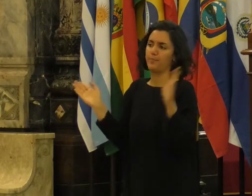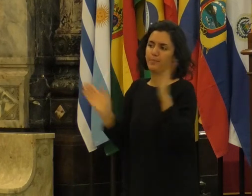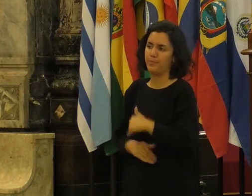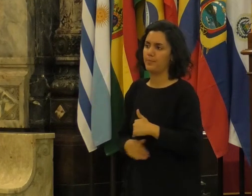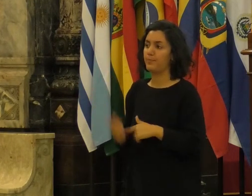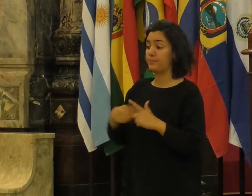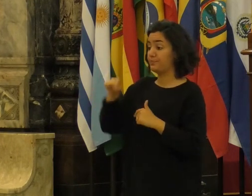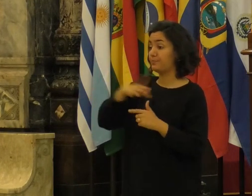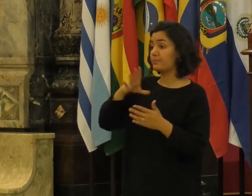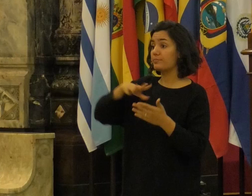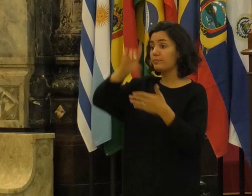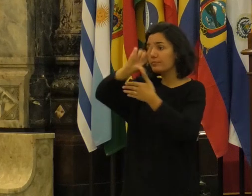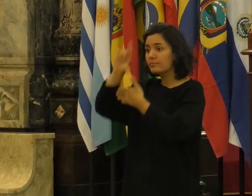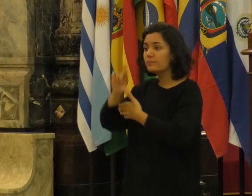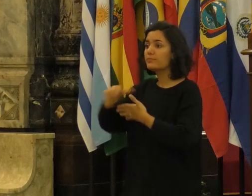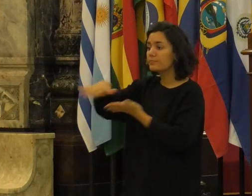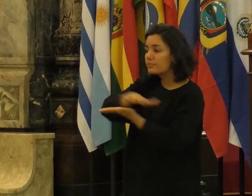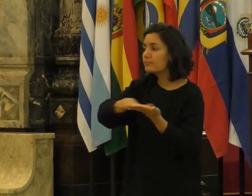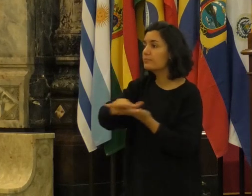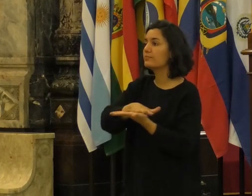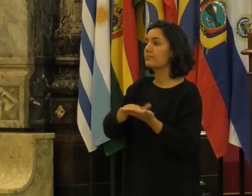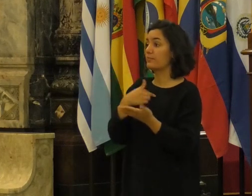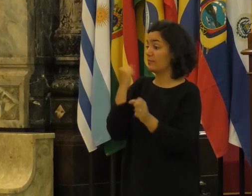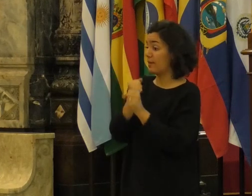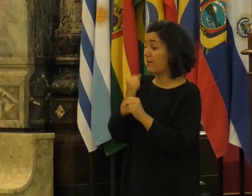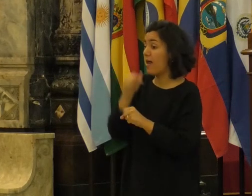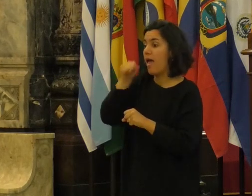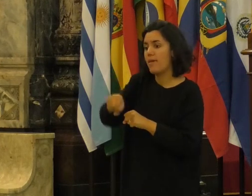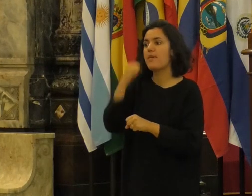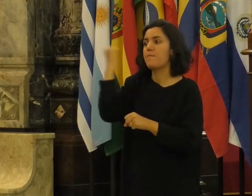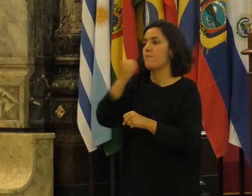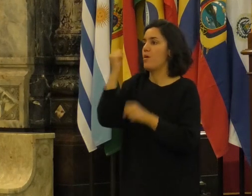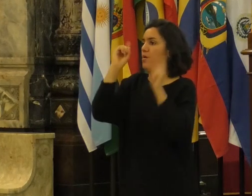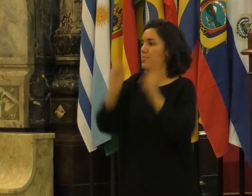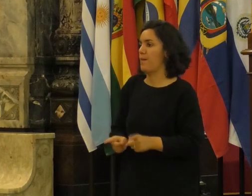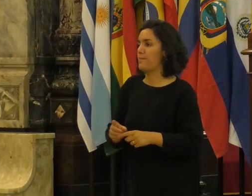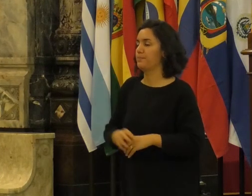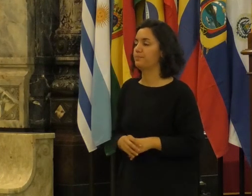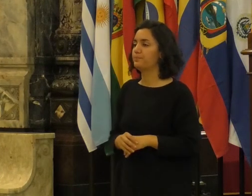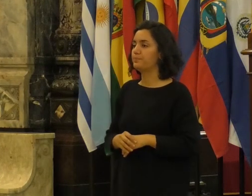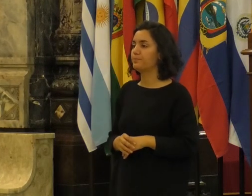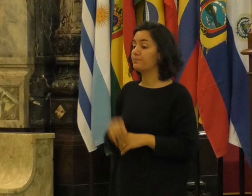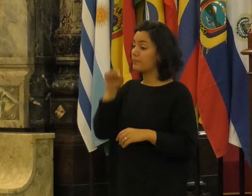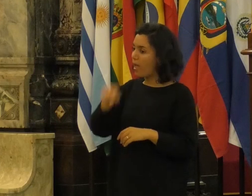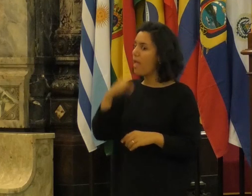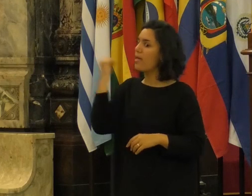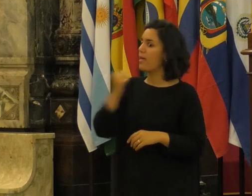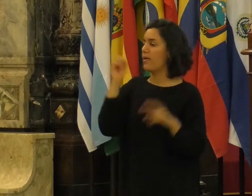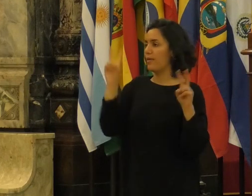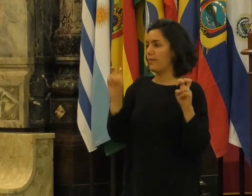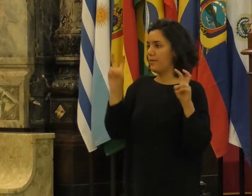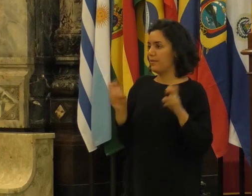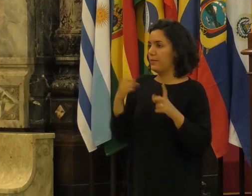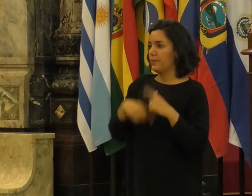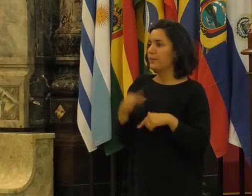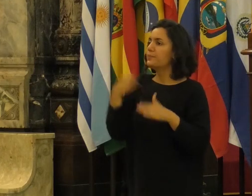Latina, trabajar en esta dimensión, creo que también muy por fuera de América Latina. Y aquí hay todo un tema. ¿Cuáles son